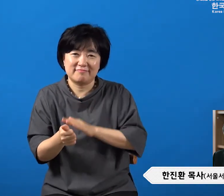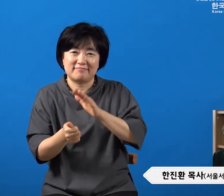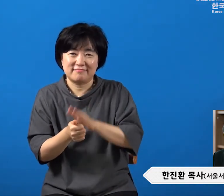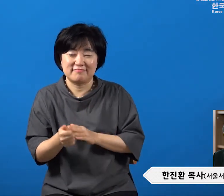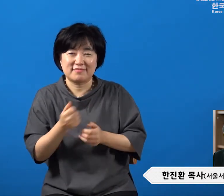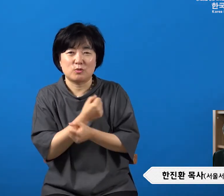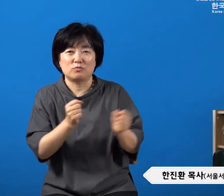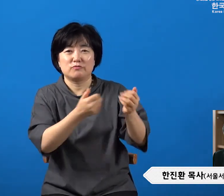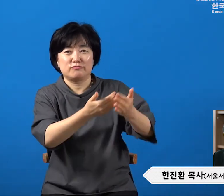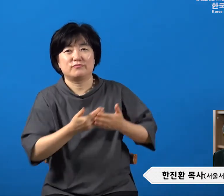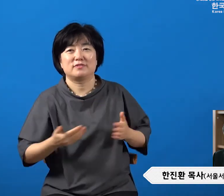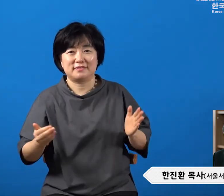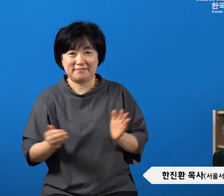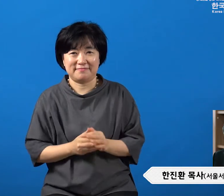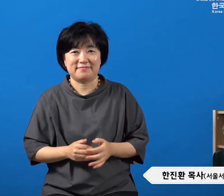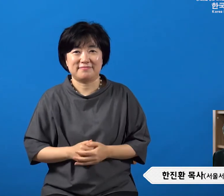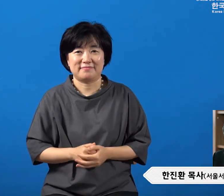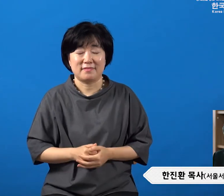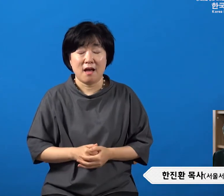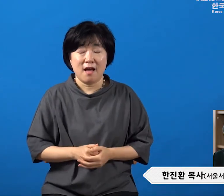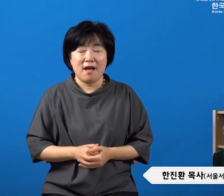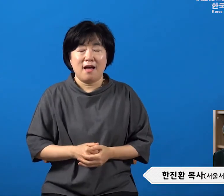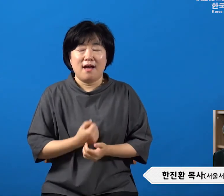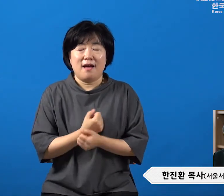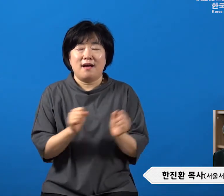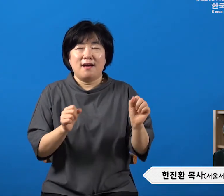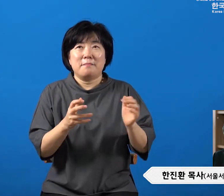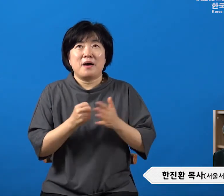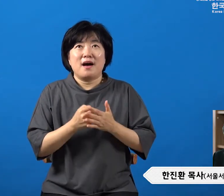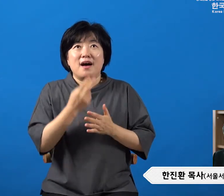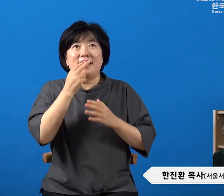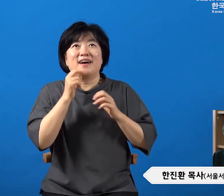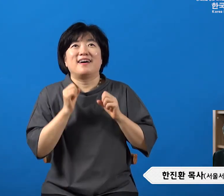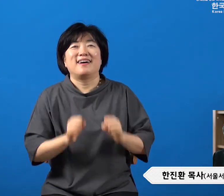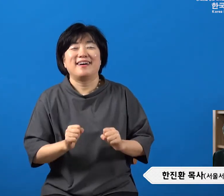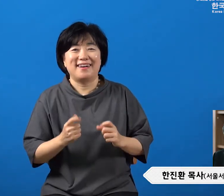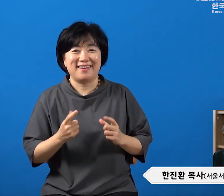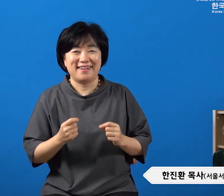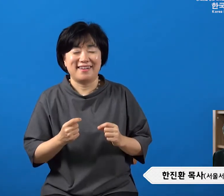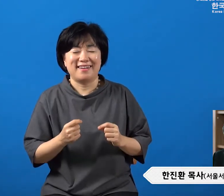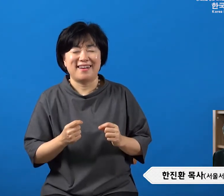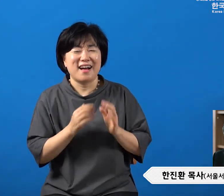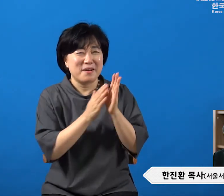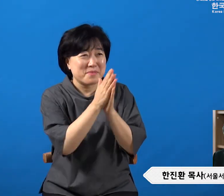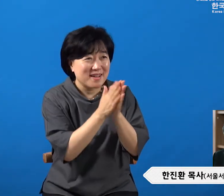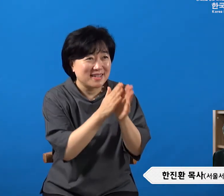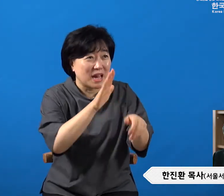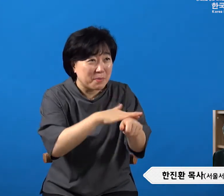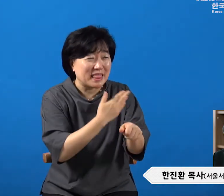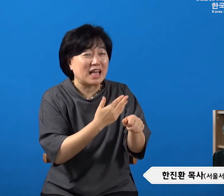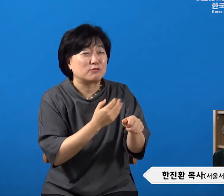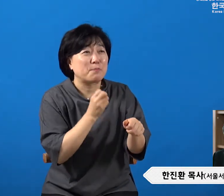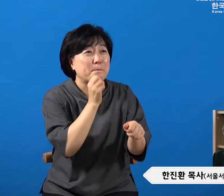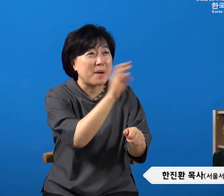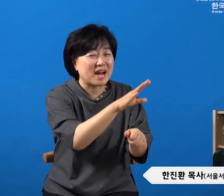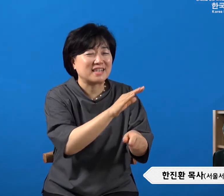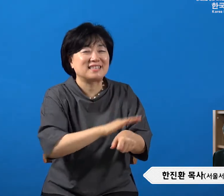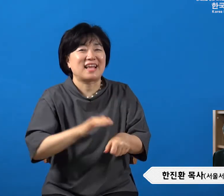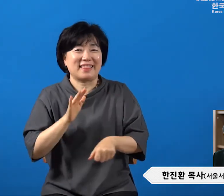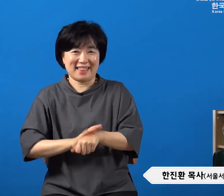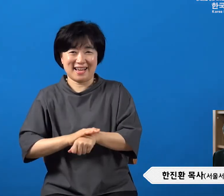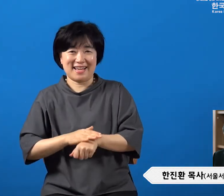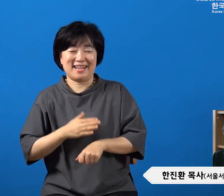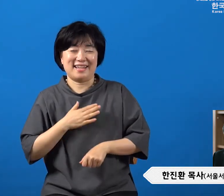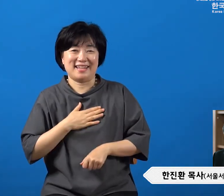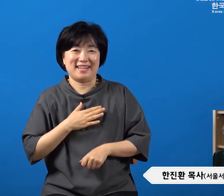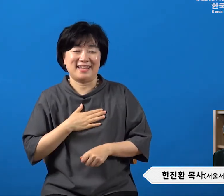용서해 주셨습니다. 그러니까 정말 살 것 같았습니다. 야, 빌기를 잘했다. 정말 살 것